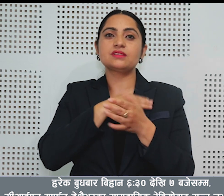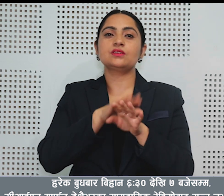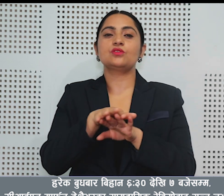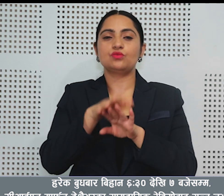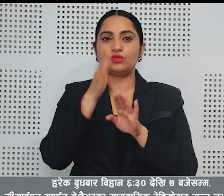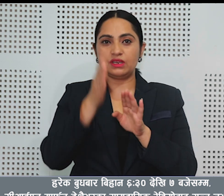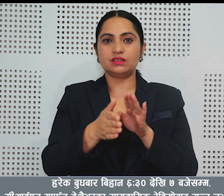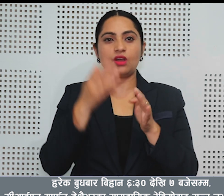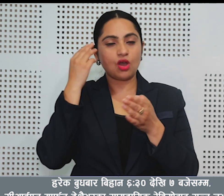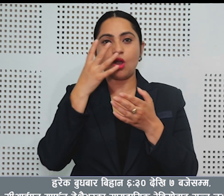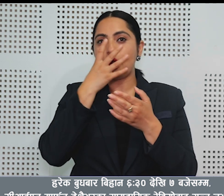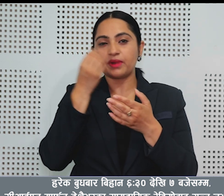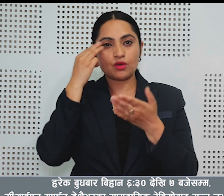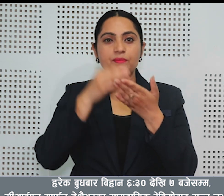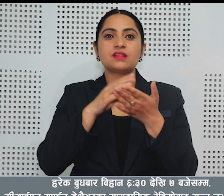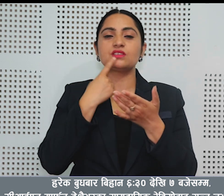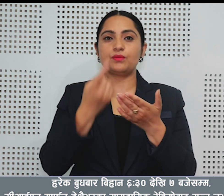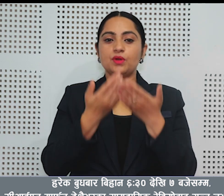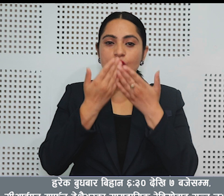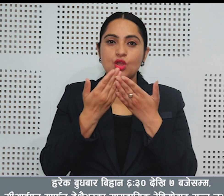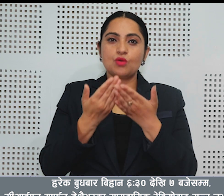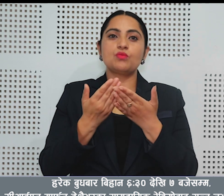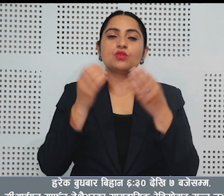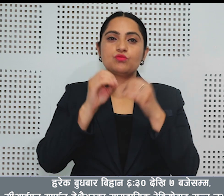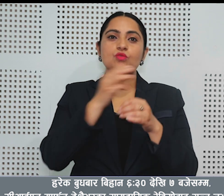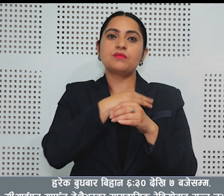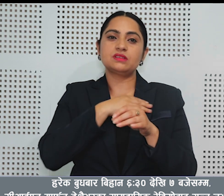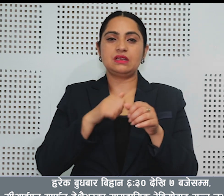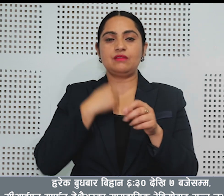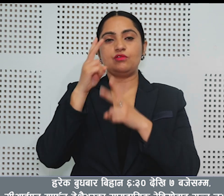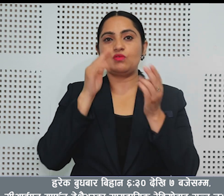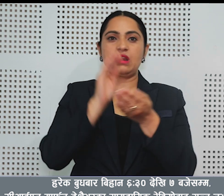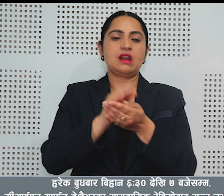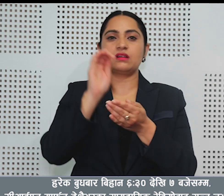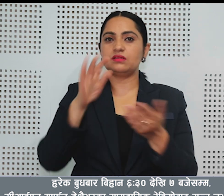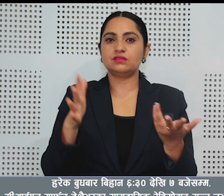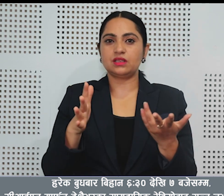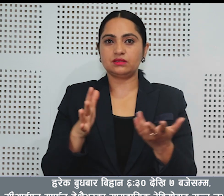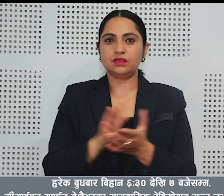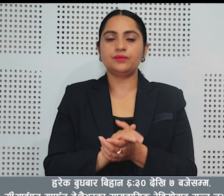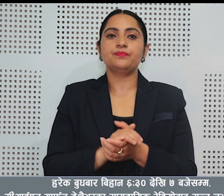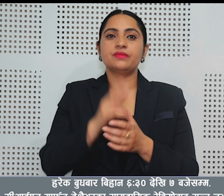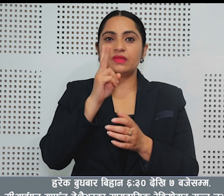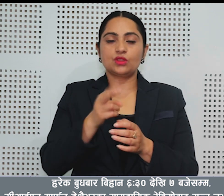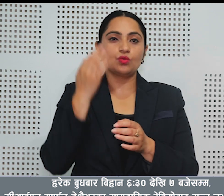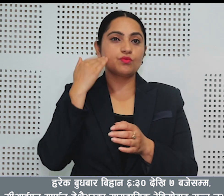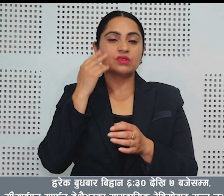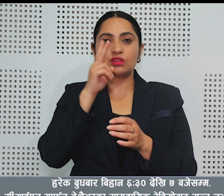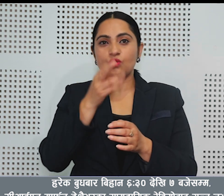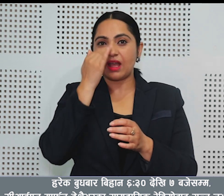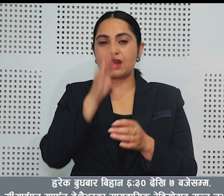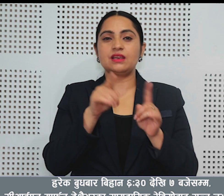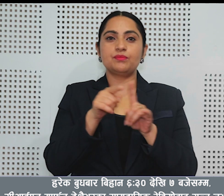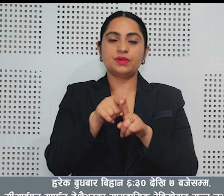डिफल्ट भएका समुदायहरूमा चाहिँ कतिपय कुराहरू उहाँहरूले राख्न सक्ने। त्यसैले यो एसेसमेन्टमा पनि त्यो महिलाहरू